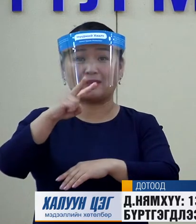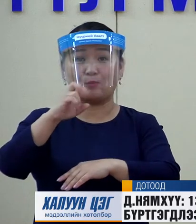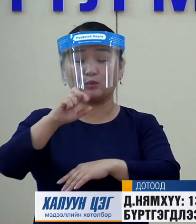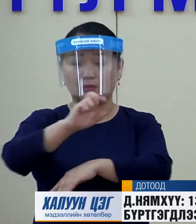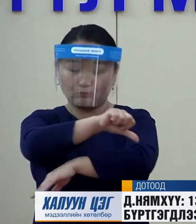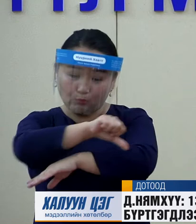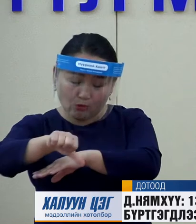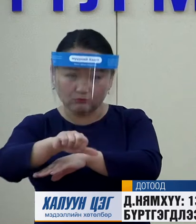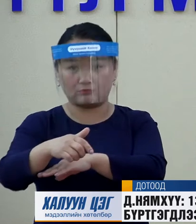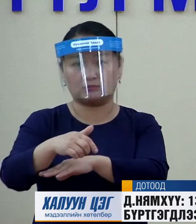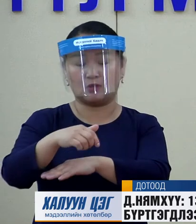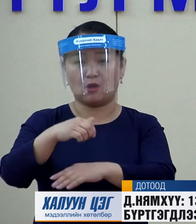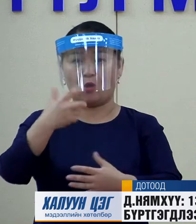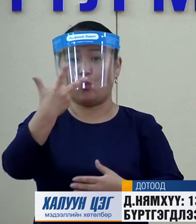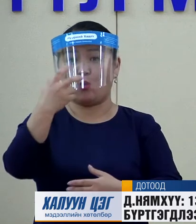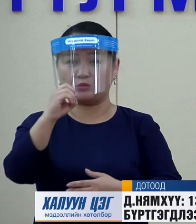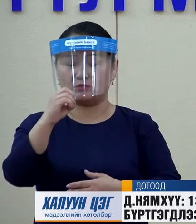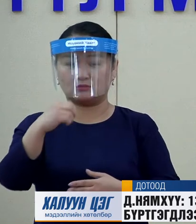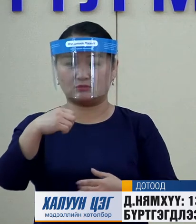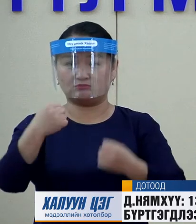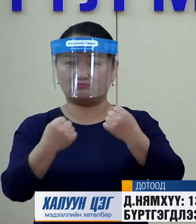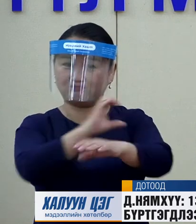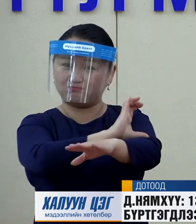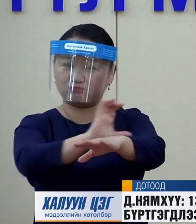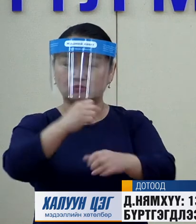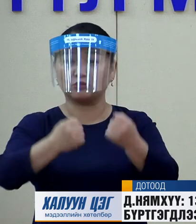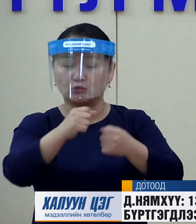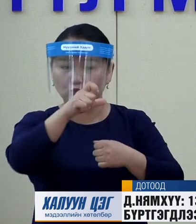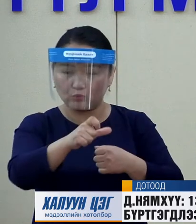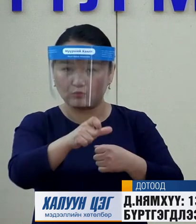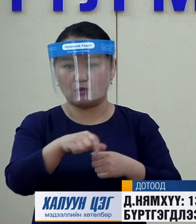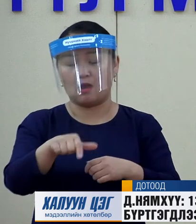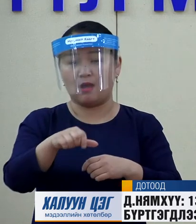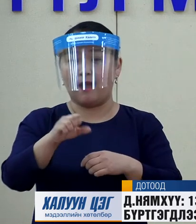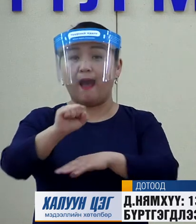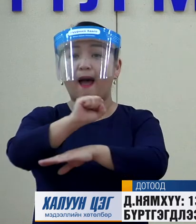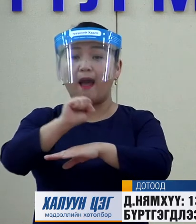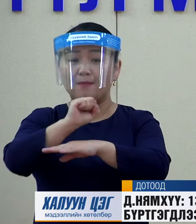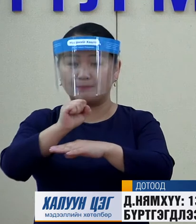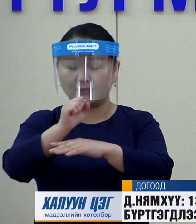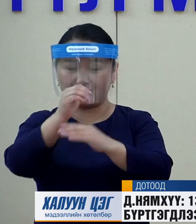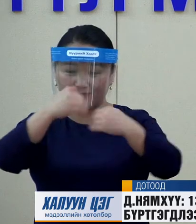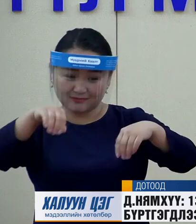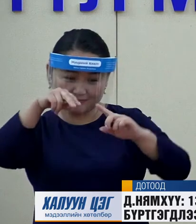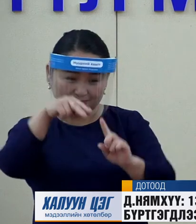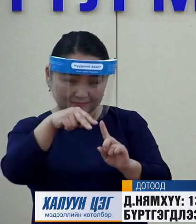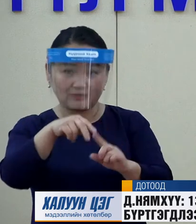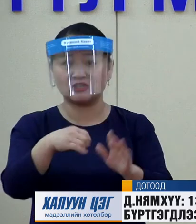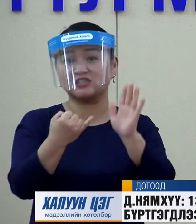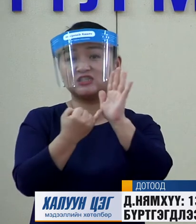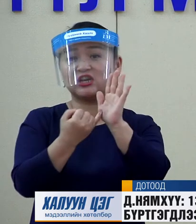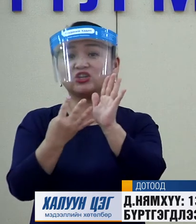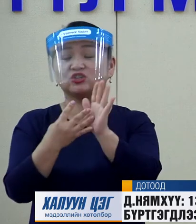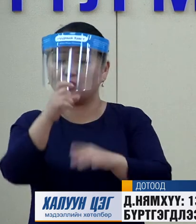орж ирсэн 30 ачаа тээврийн жолооч аймгийн ажиглалтын байранд тусгаарлагдсан байсан 69